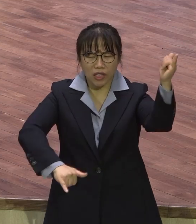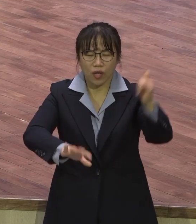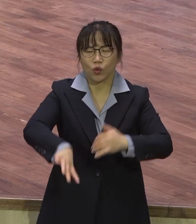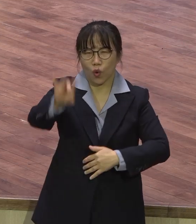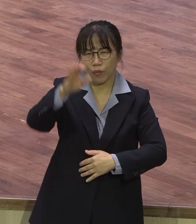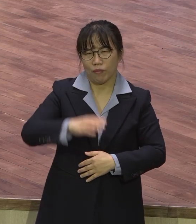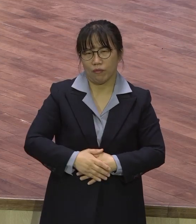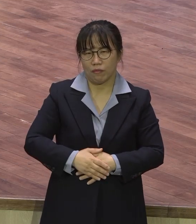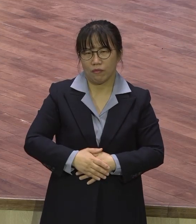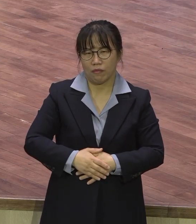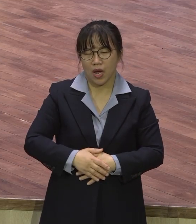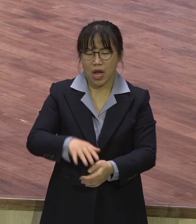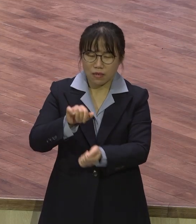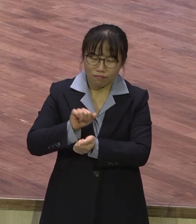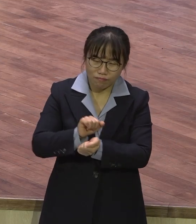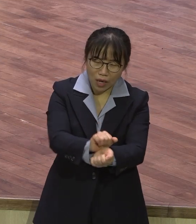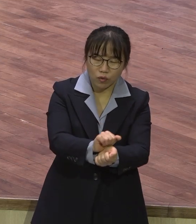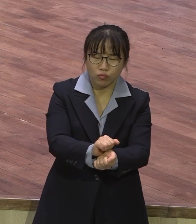바이러스가 무서운 거예요